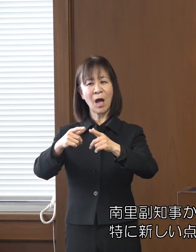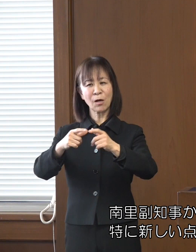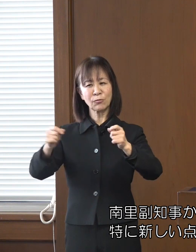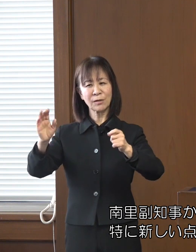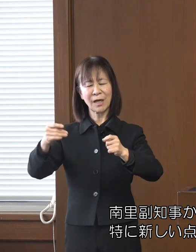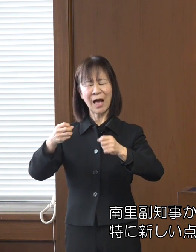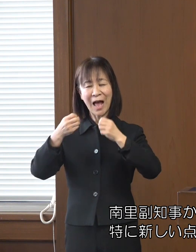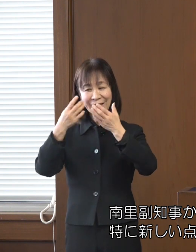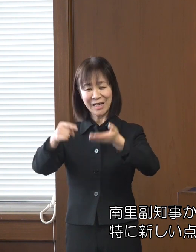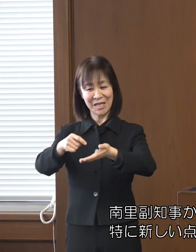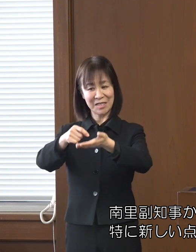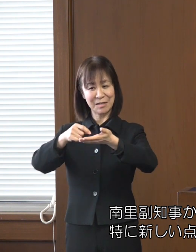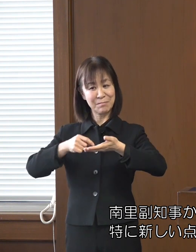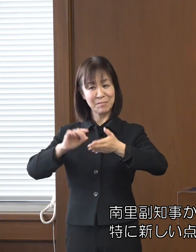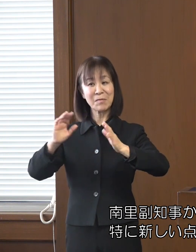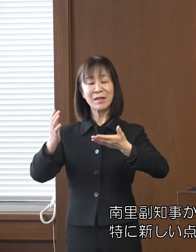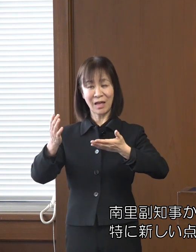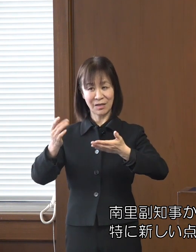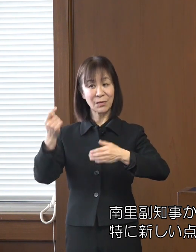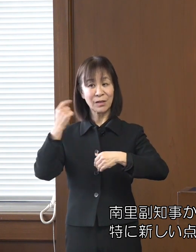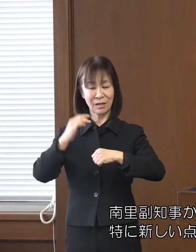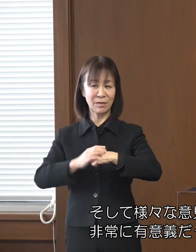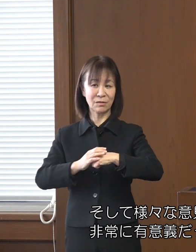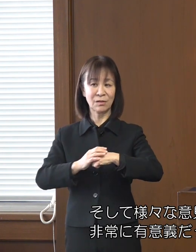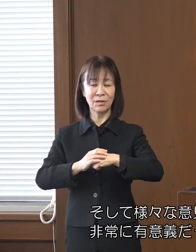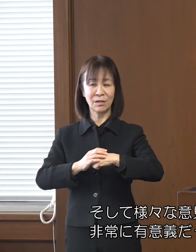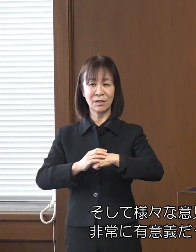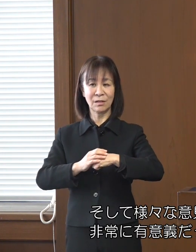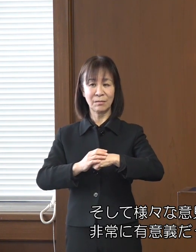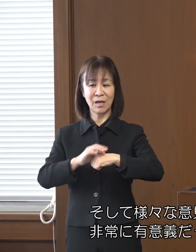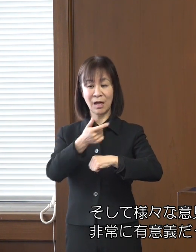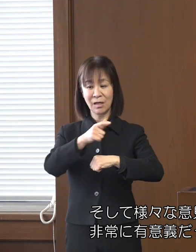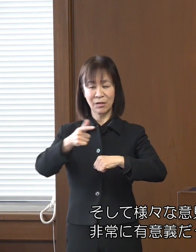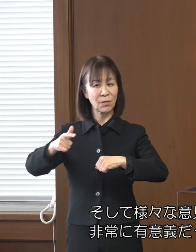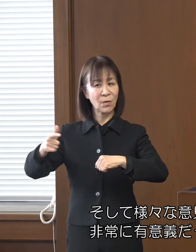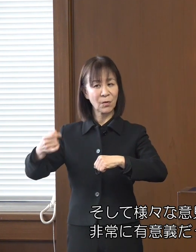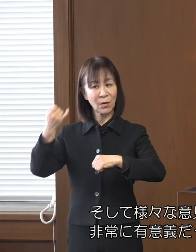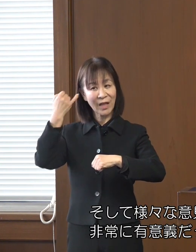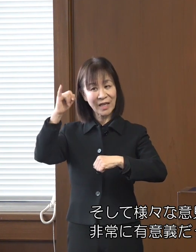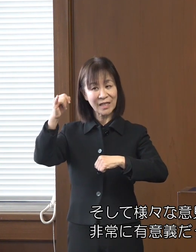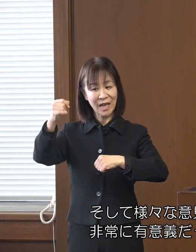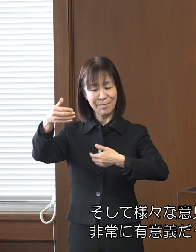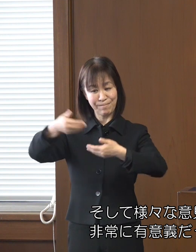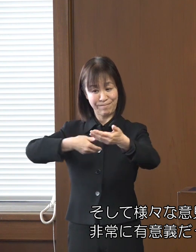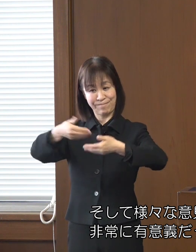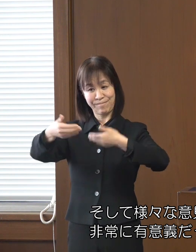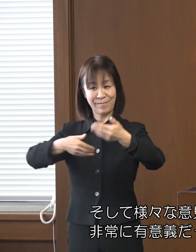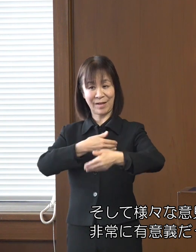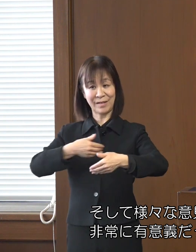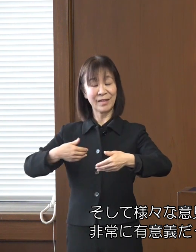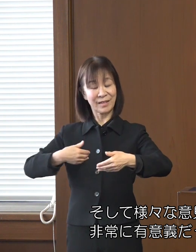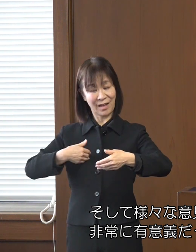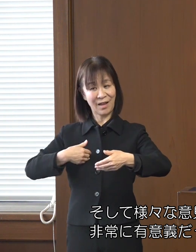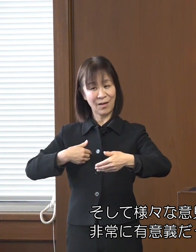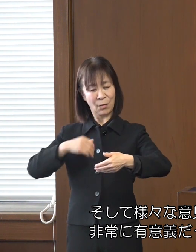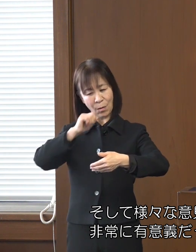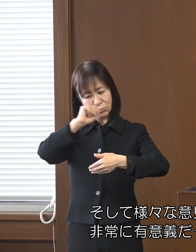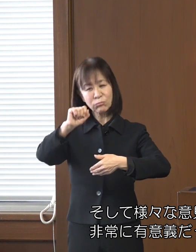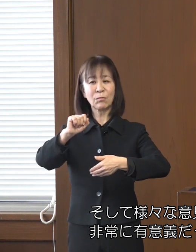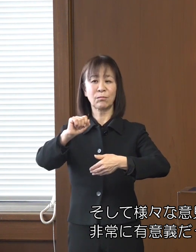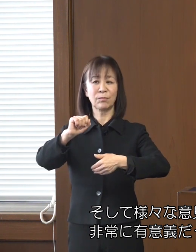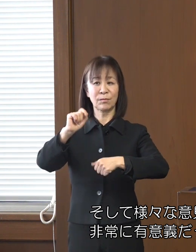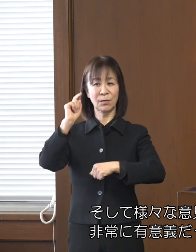提案はなかったと聞いています。そして、さまざまな意見交換ができたという意味では非常に有意義だった